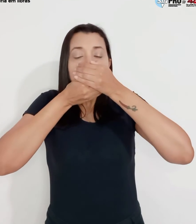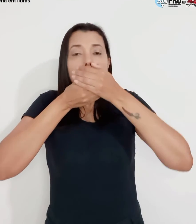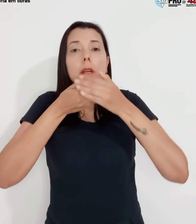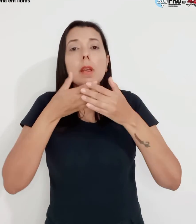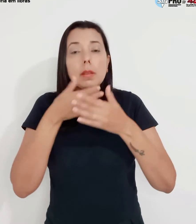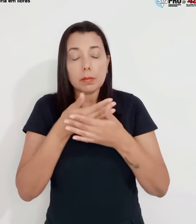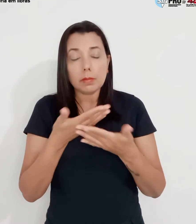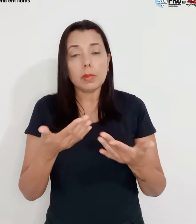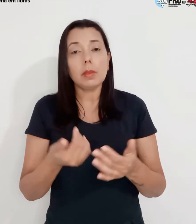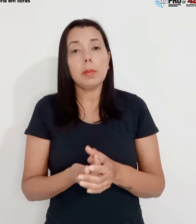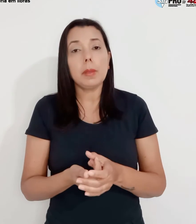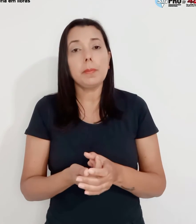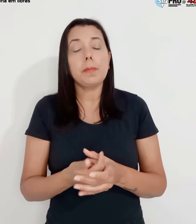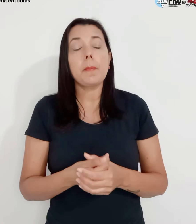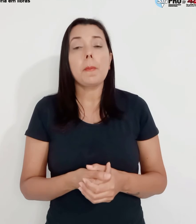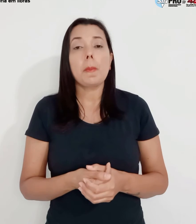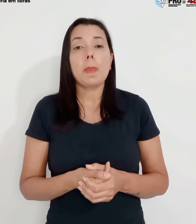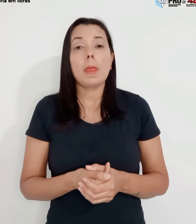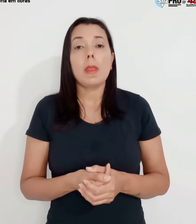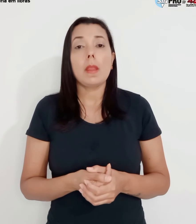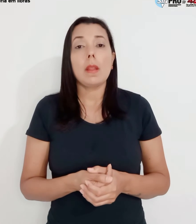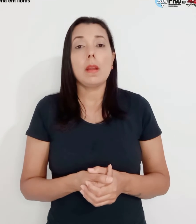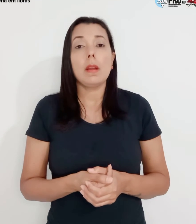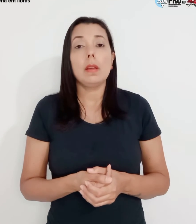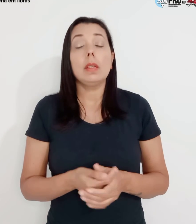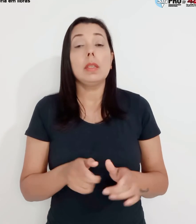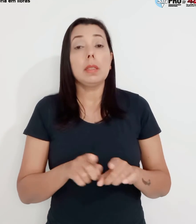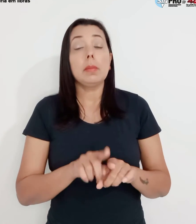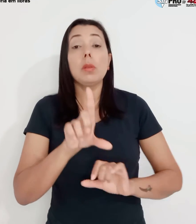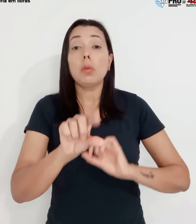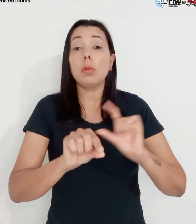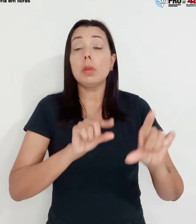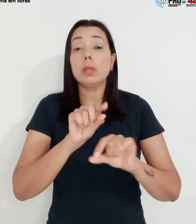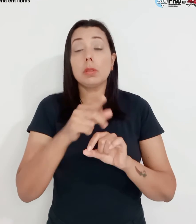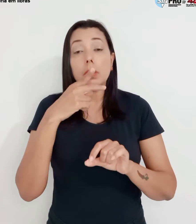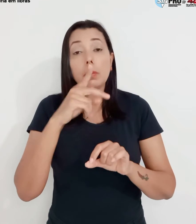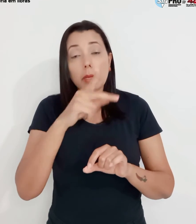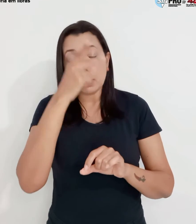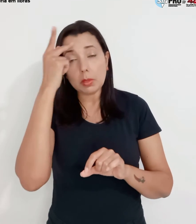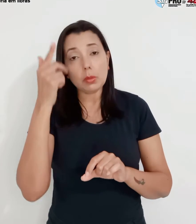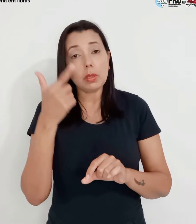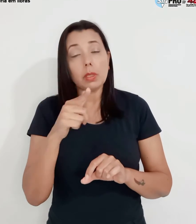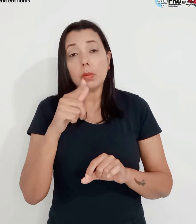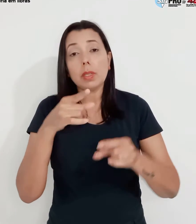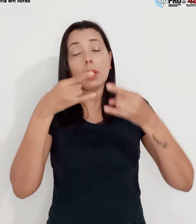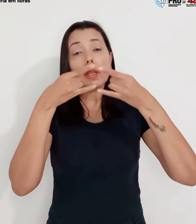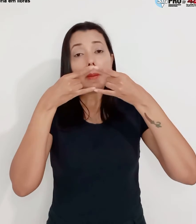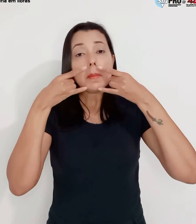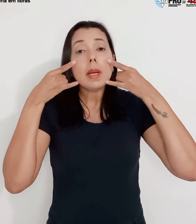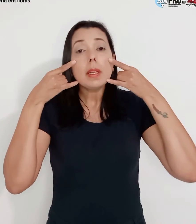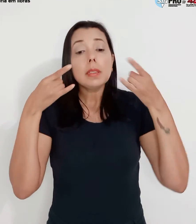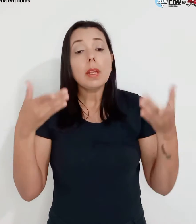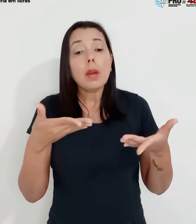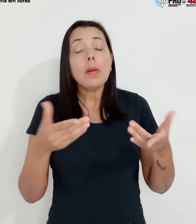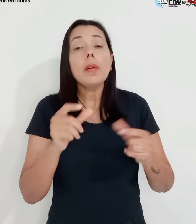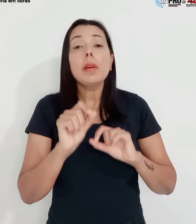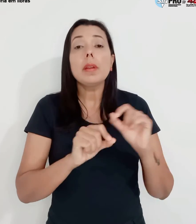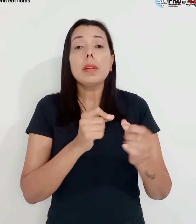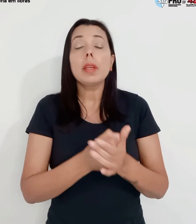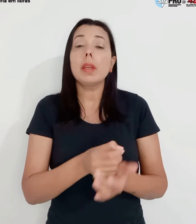boca, sem vazamentos. Uma alternativa para quem não tem máscara desse modelo é usar